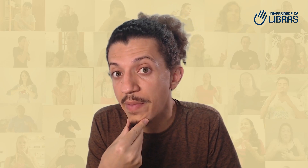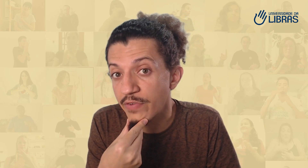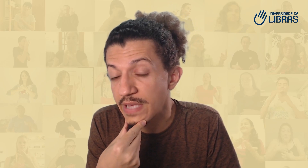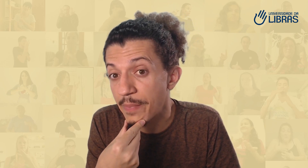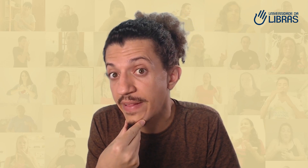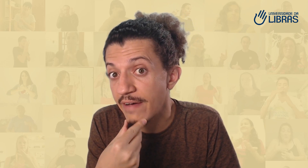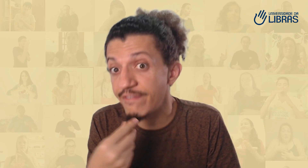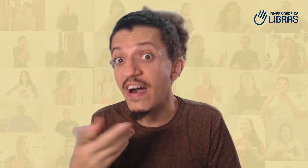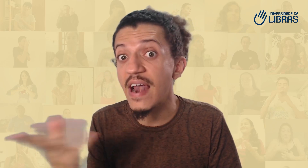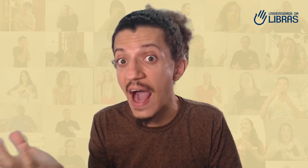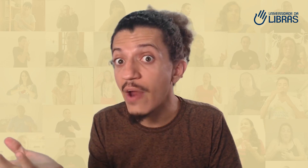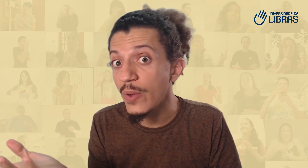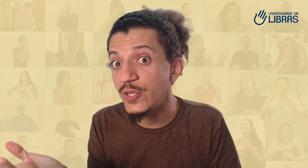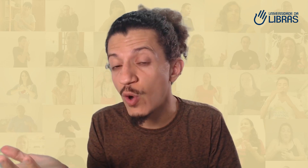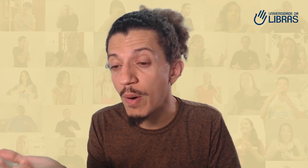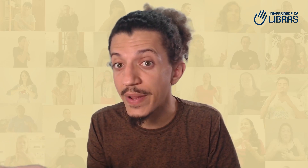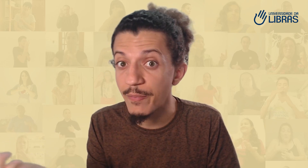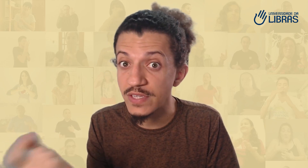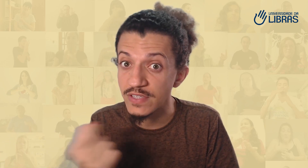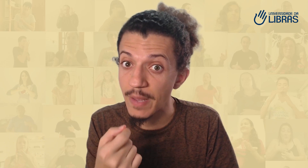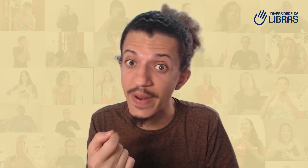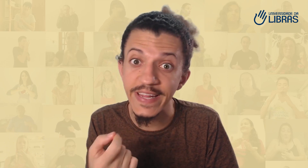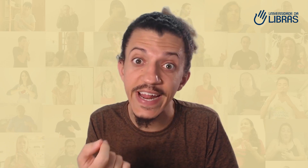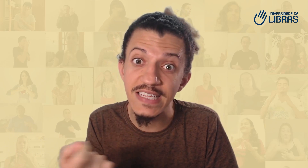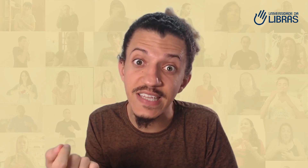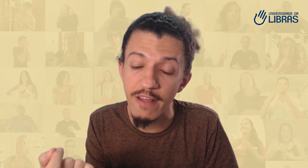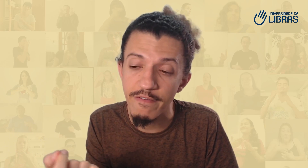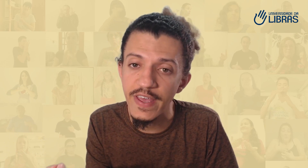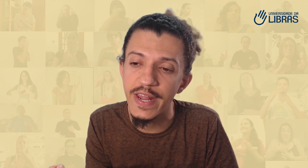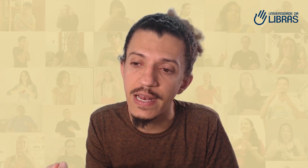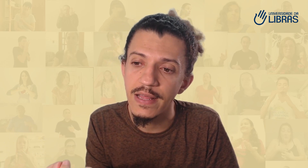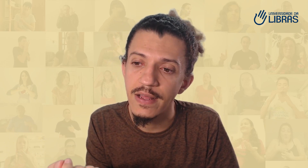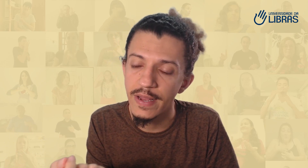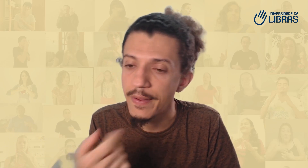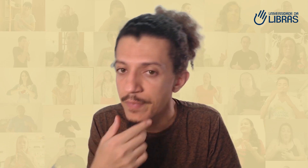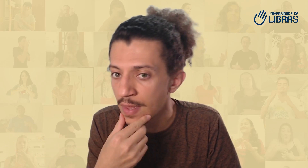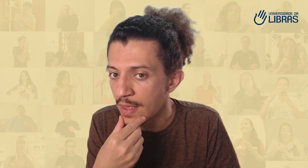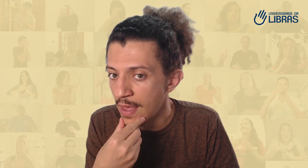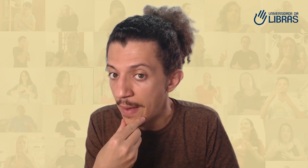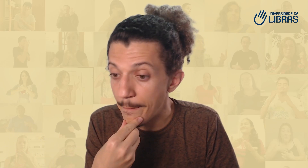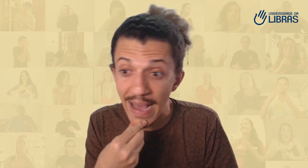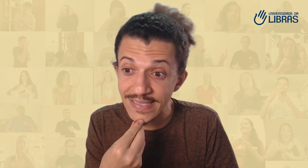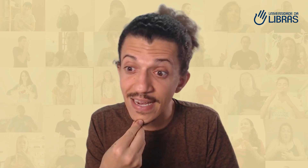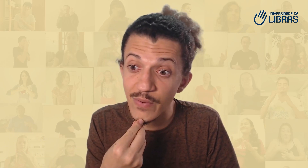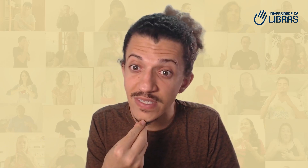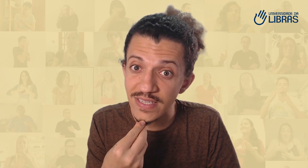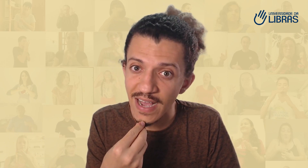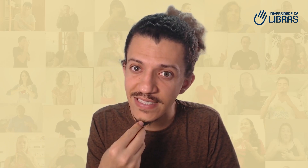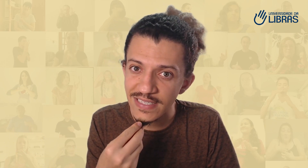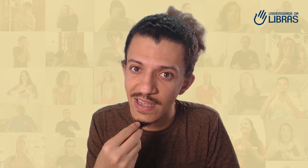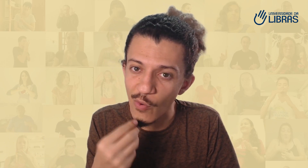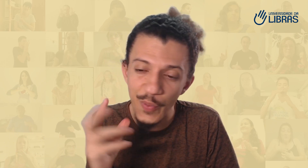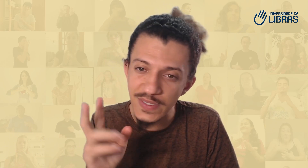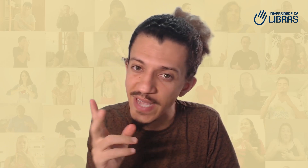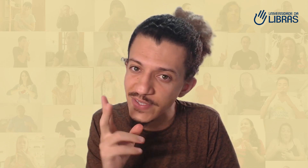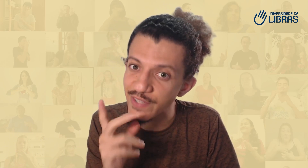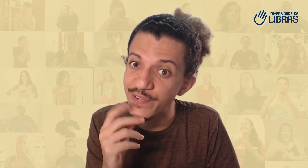primeiro você aprender a falar o idioma para depois você aprender a escrever ele. Né? Mas na língua de sinais, o processo é